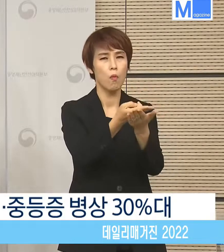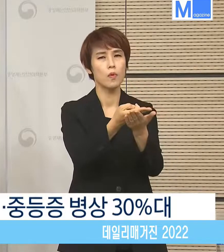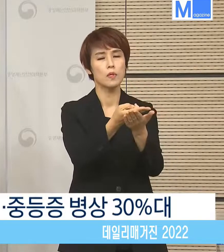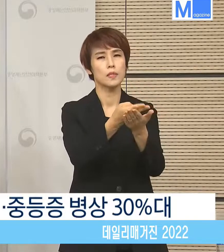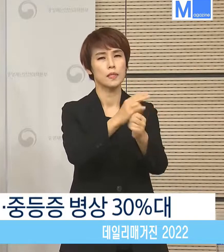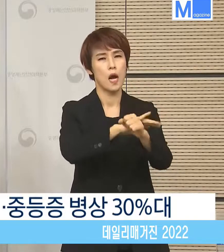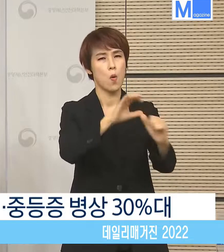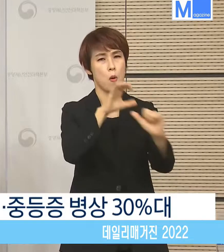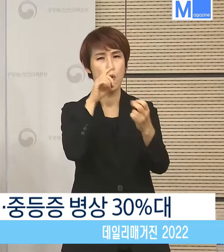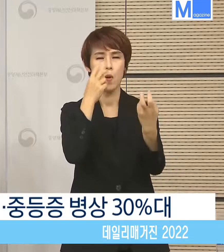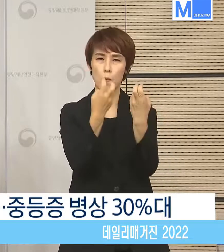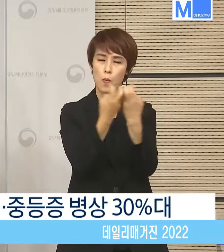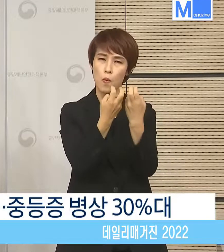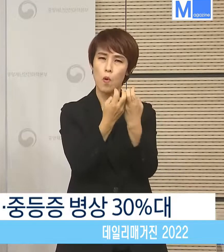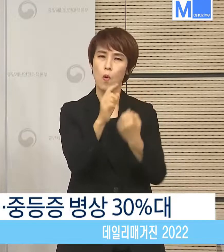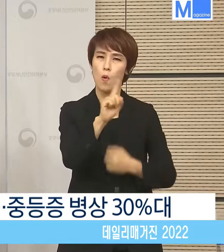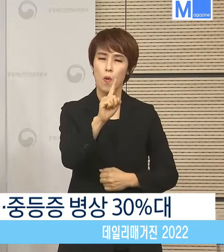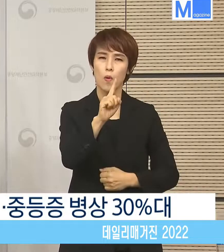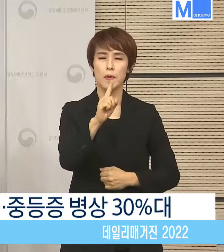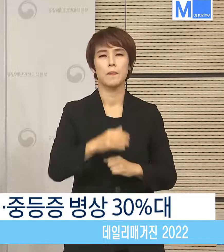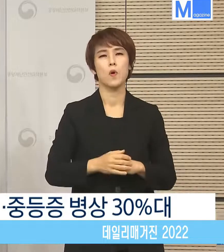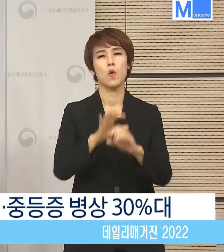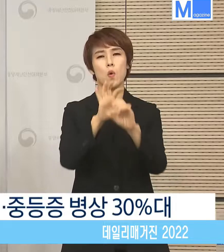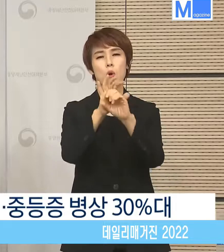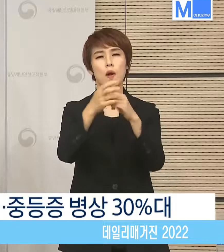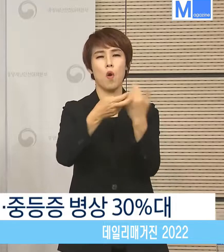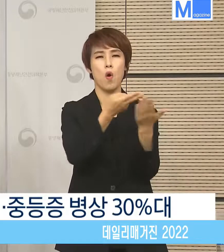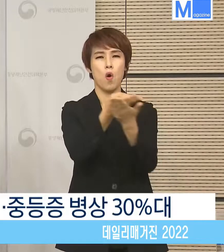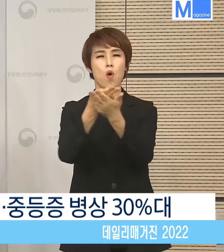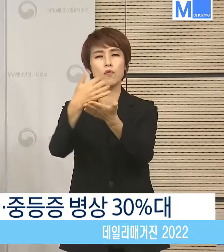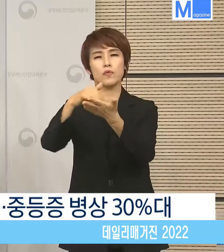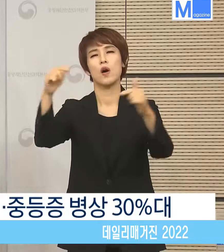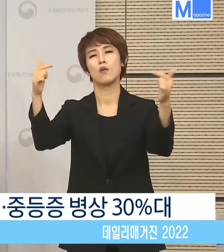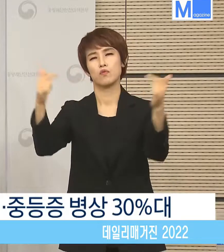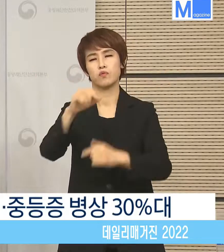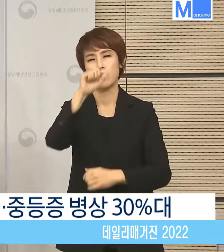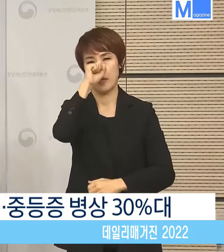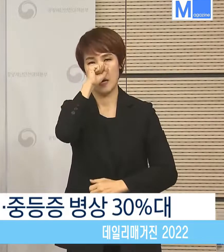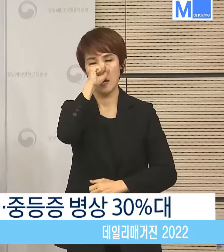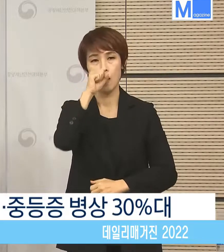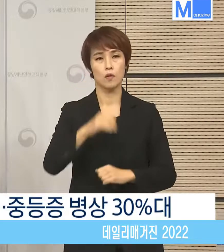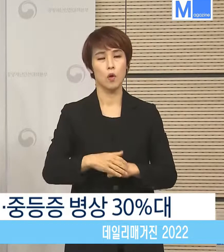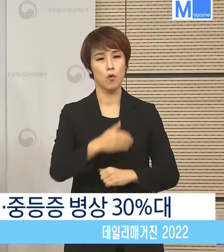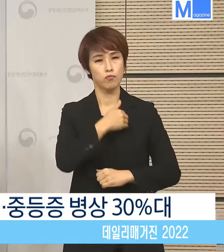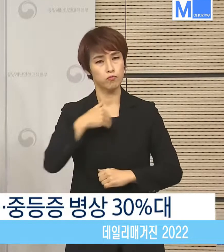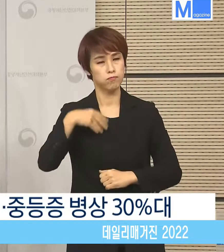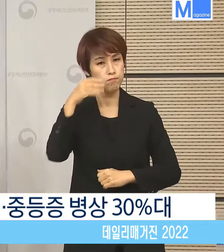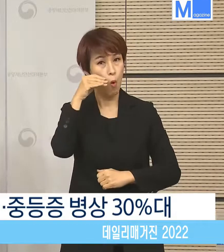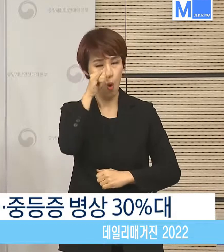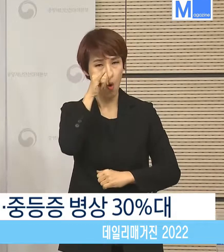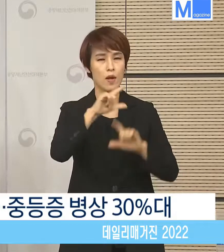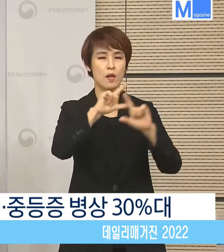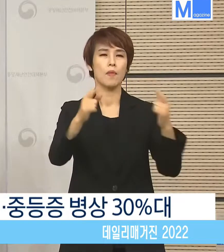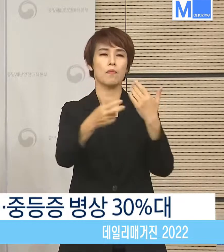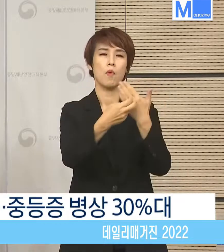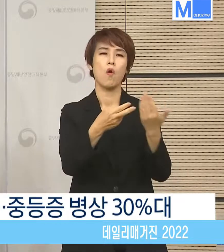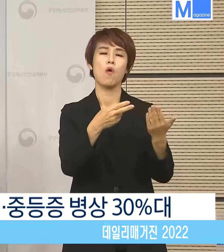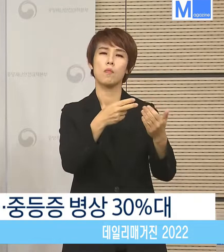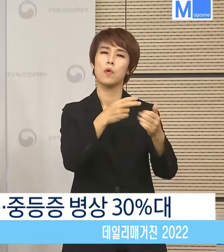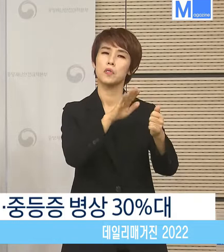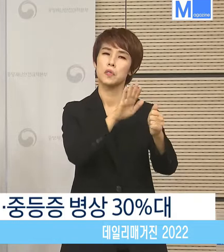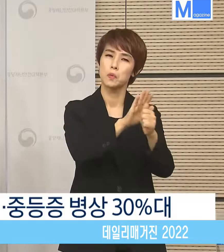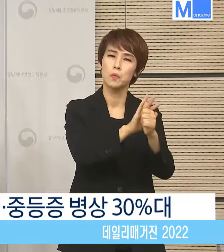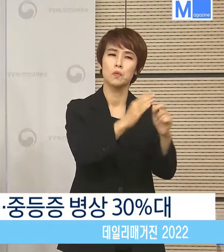고려할 때 적정한 수준으로 코로나 병상을 감축하고 이로 인한 여유 자원을 일반 진료 등 더 중요한